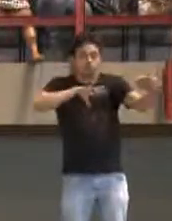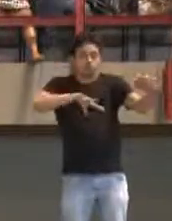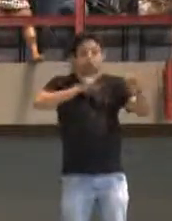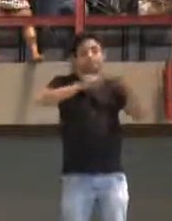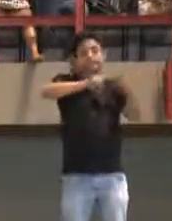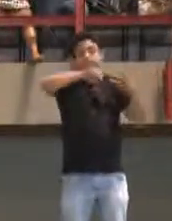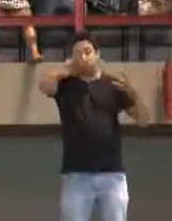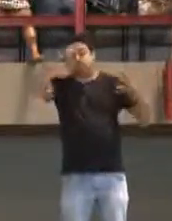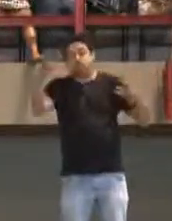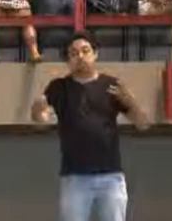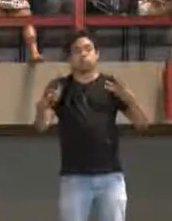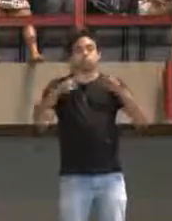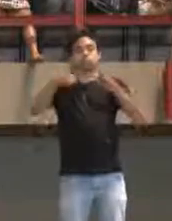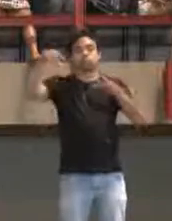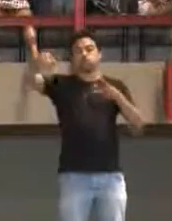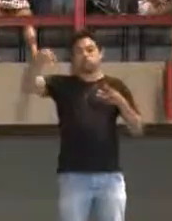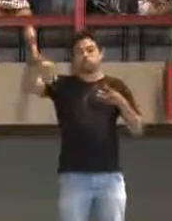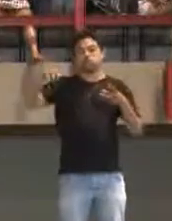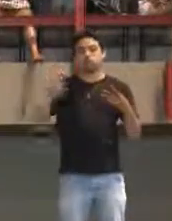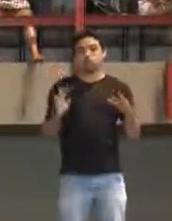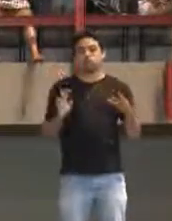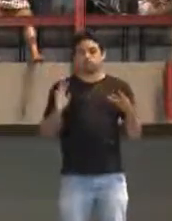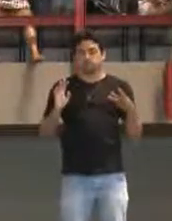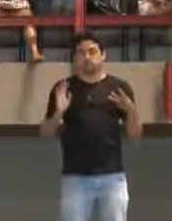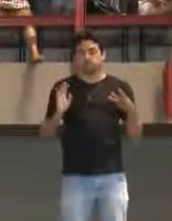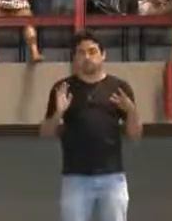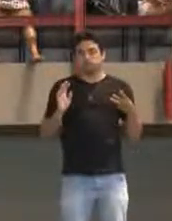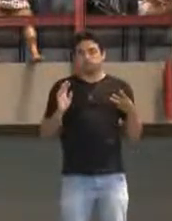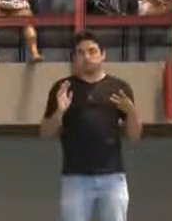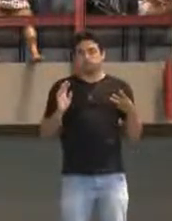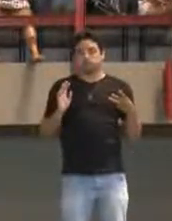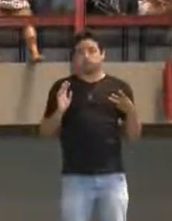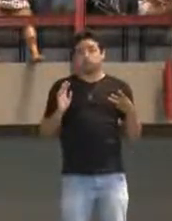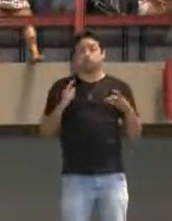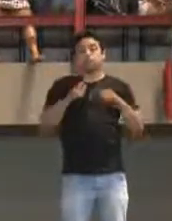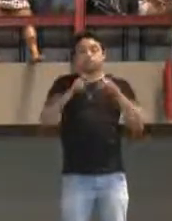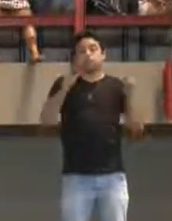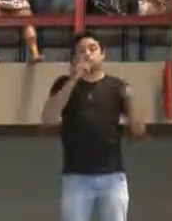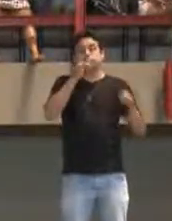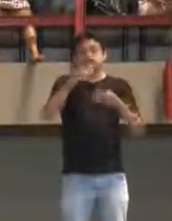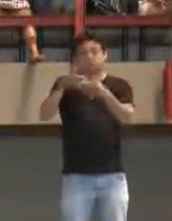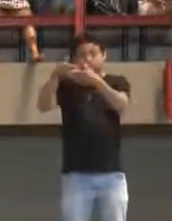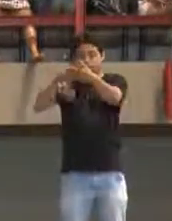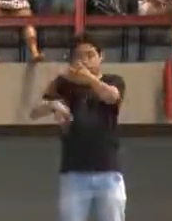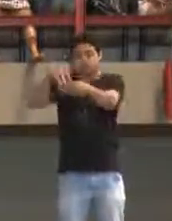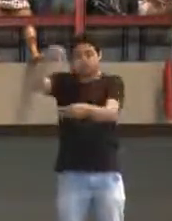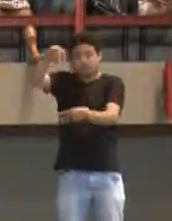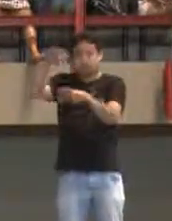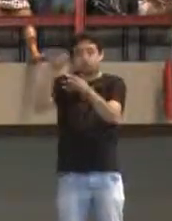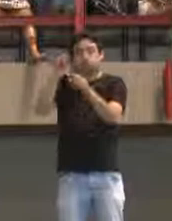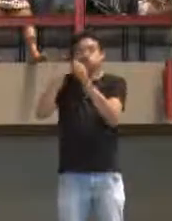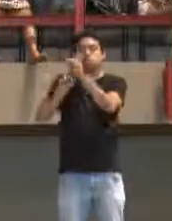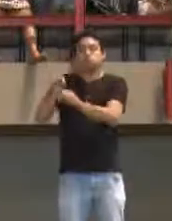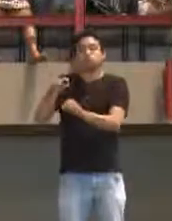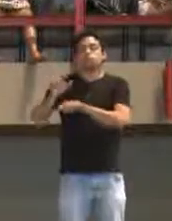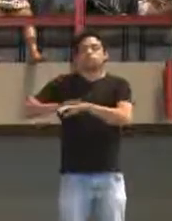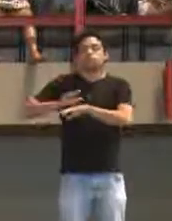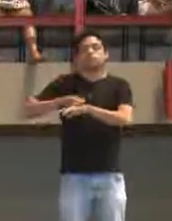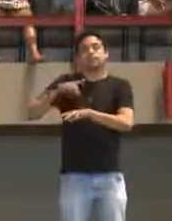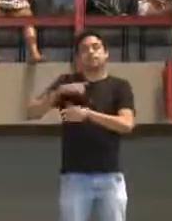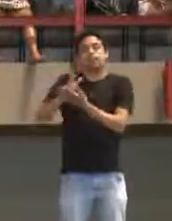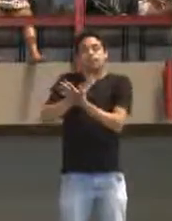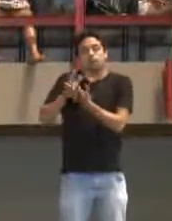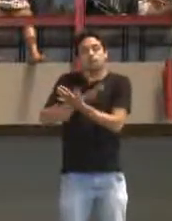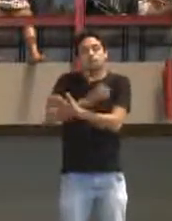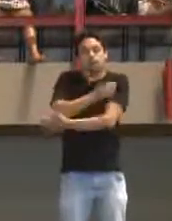e depois tu vai para a prova de matemática. Agora, na prova de matemática você tem que fazer o seguinte: tem aluno